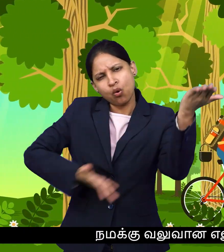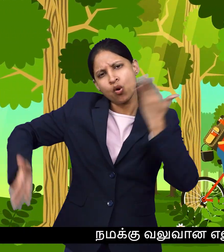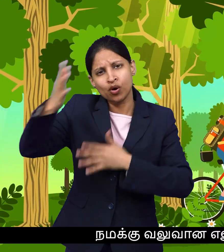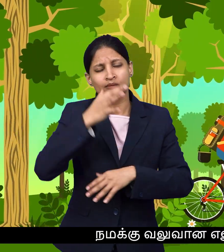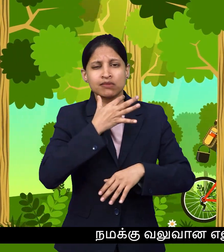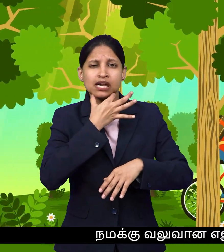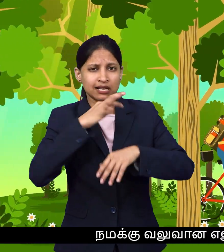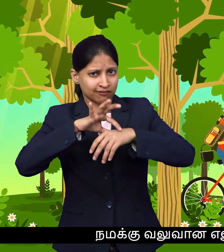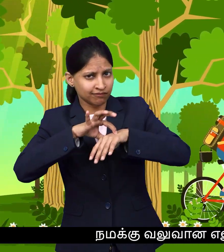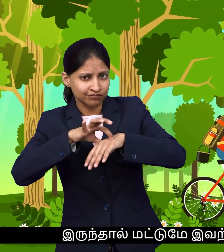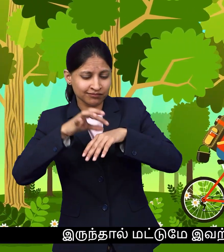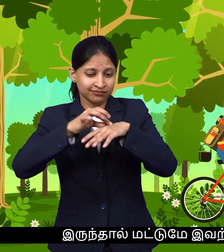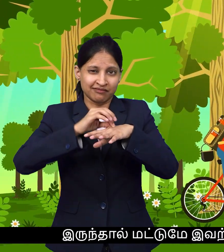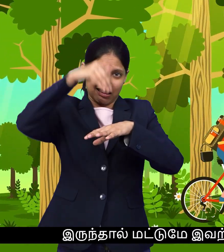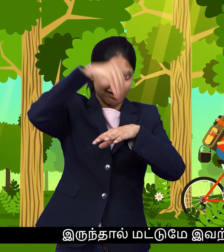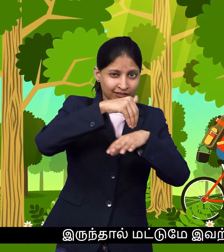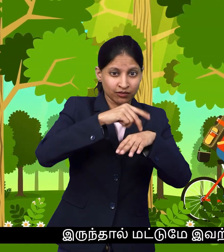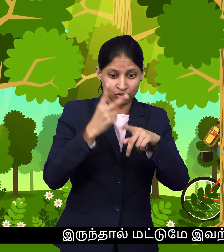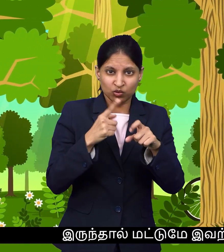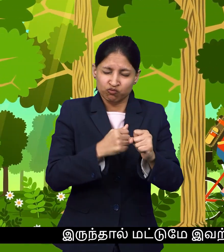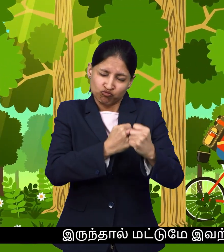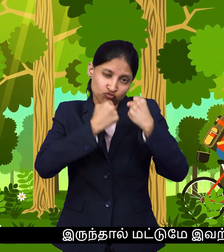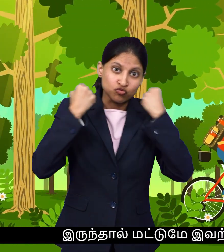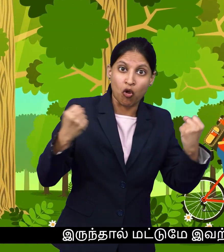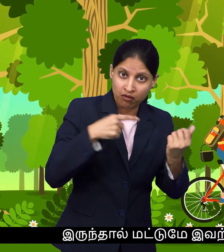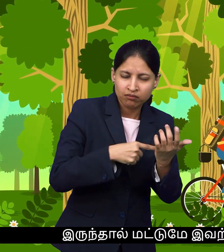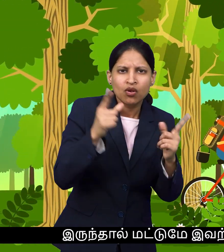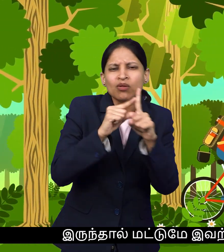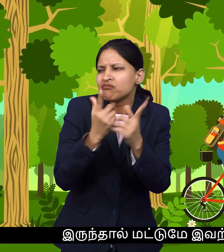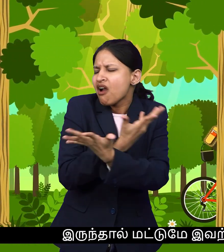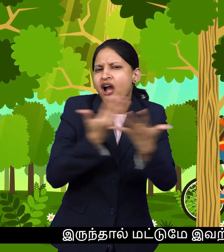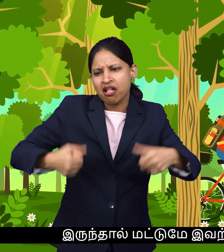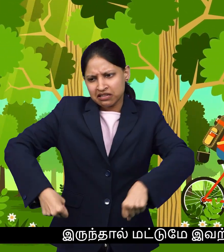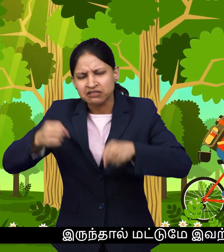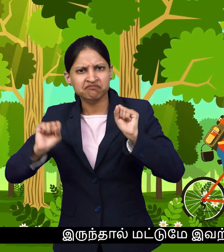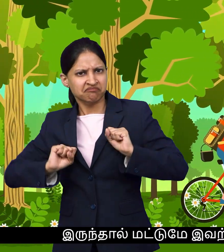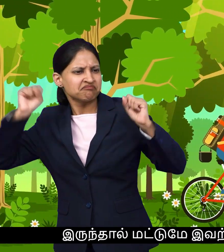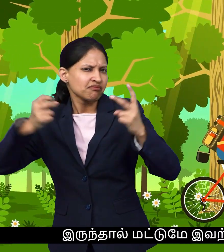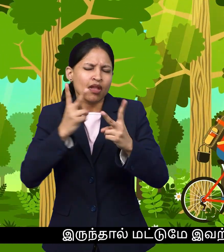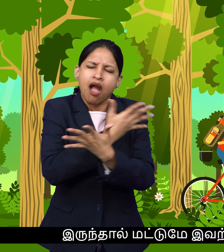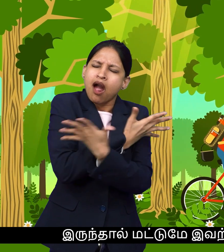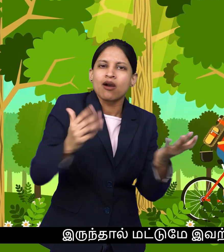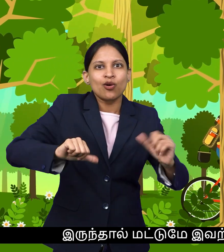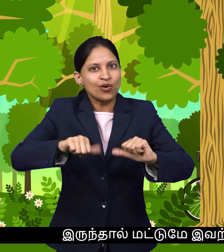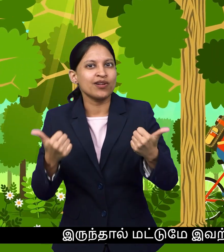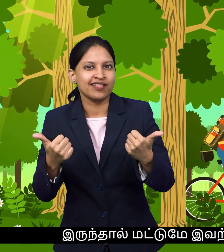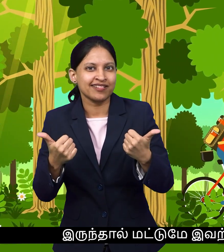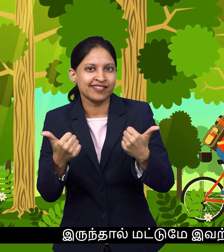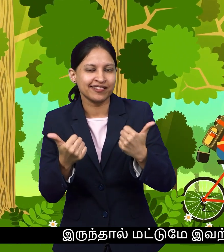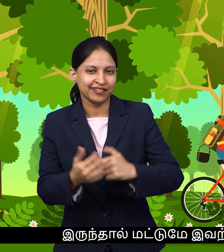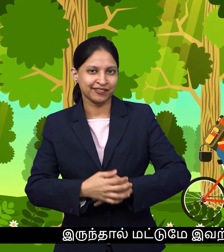நமக்கு வலுவான எலும்புகள் மற்றும் தசைகள் இருந்தால் மட்டுமே இவற்றையெல்லாம் செய்ய முடியும்.